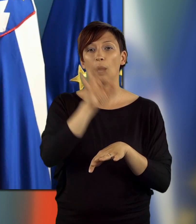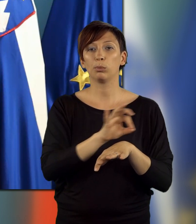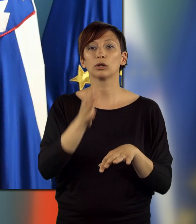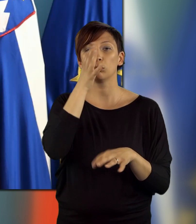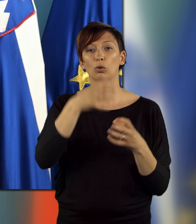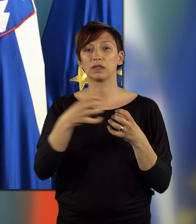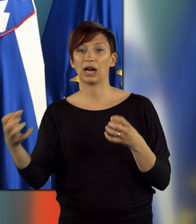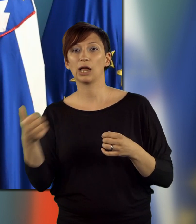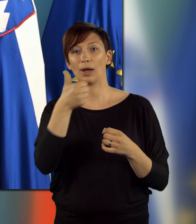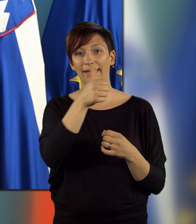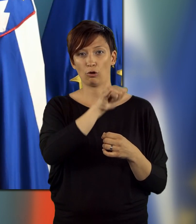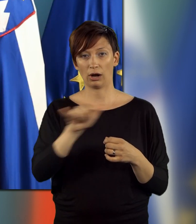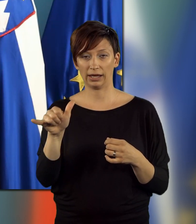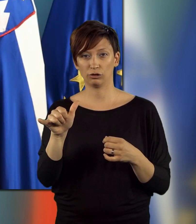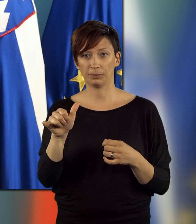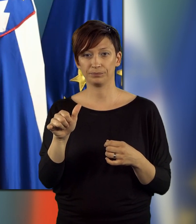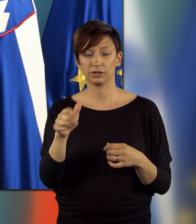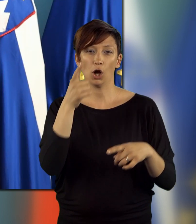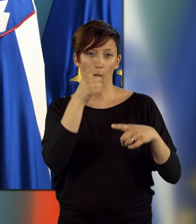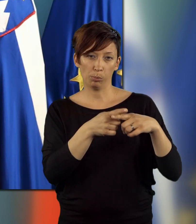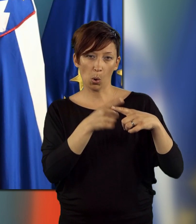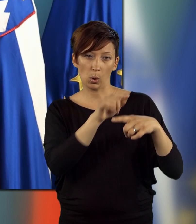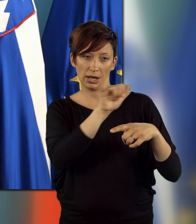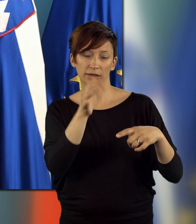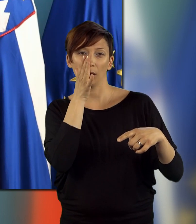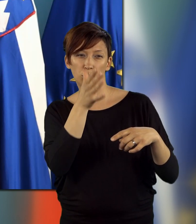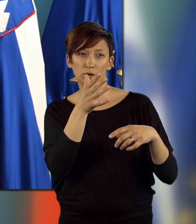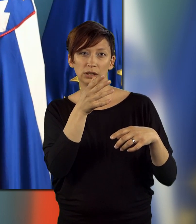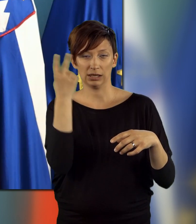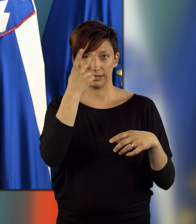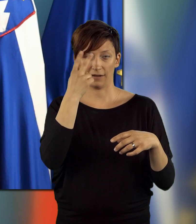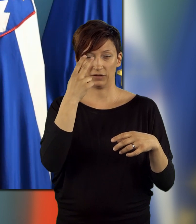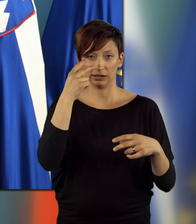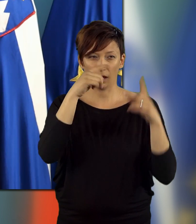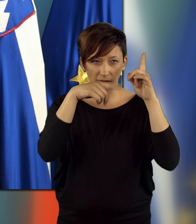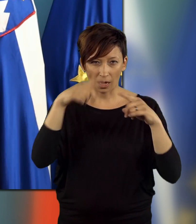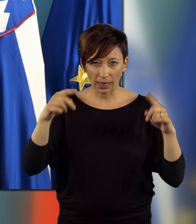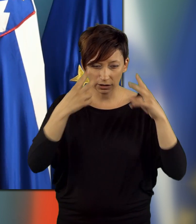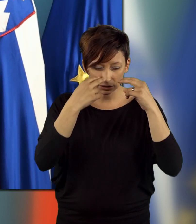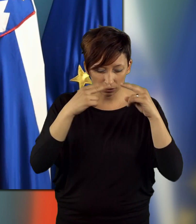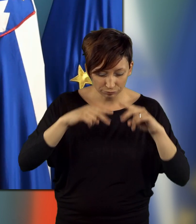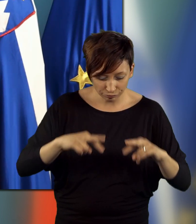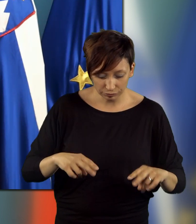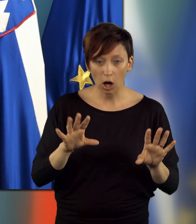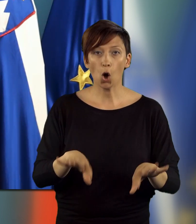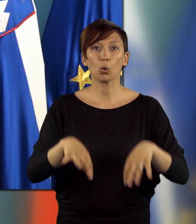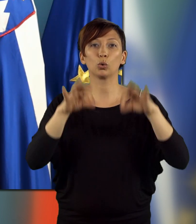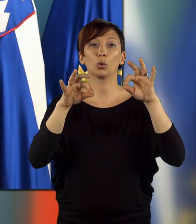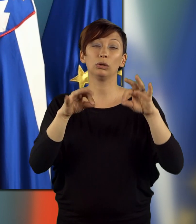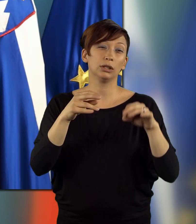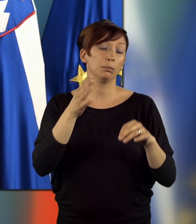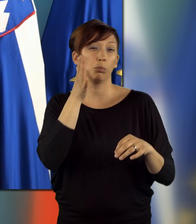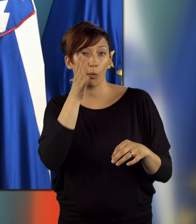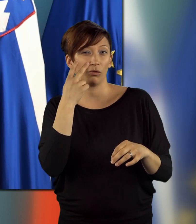bo trajal 1 leto, ob polletju bo seveda napravljena analiza, ugotovljeno